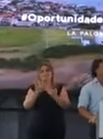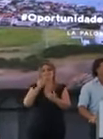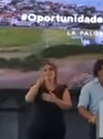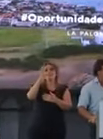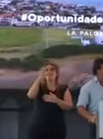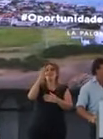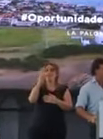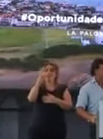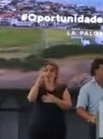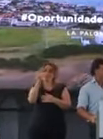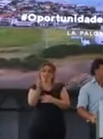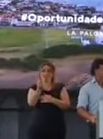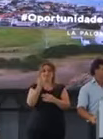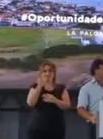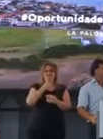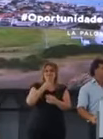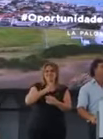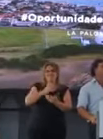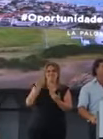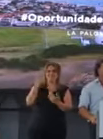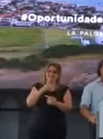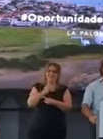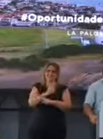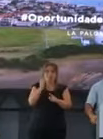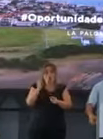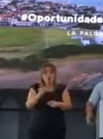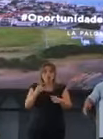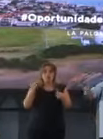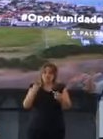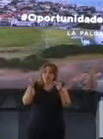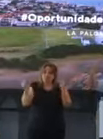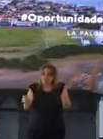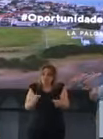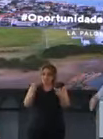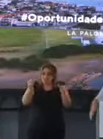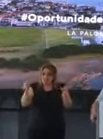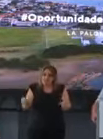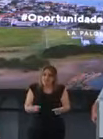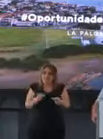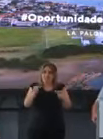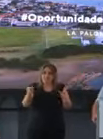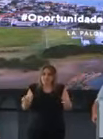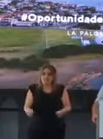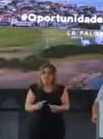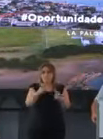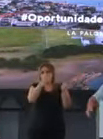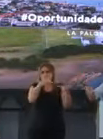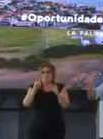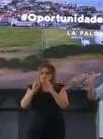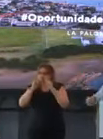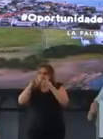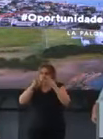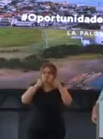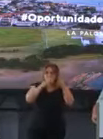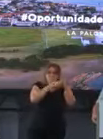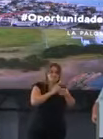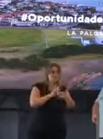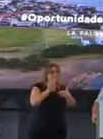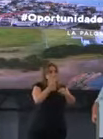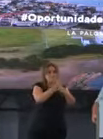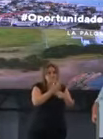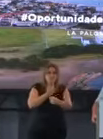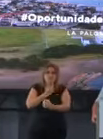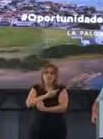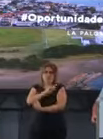Es una joya de trabajo. Actividad por actividad del país, me mandaron las